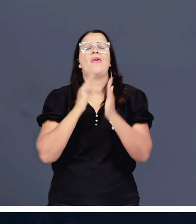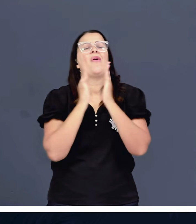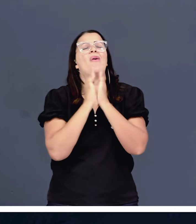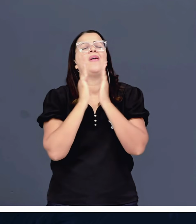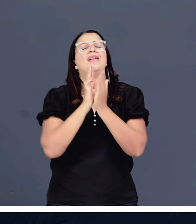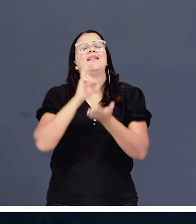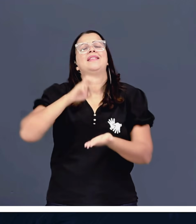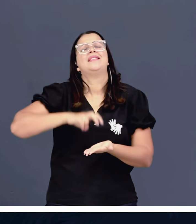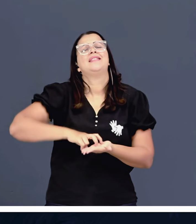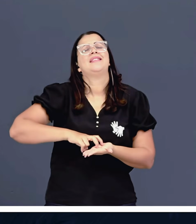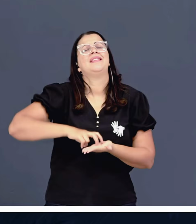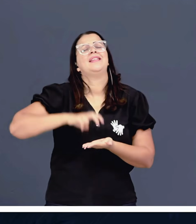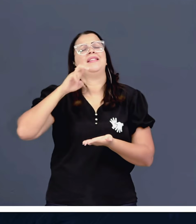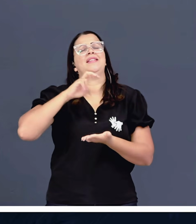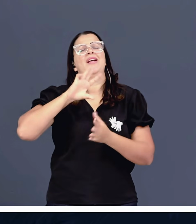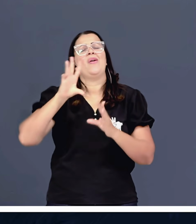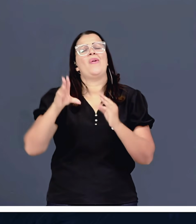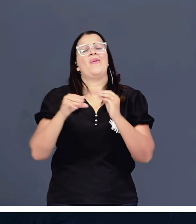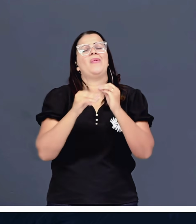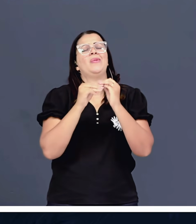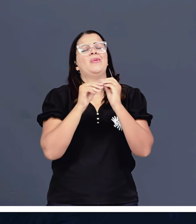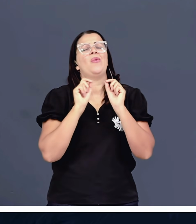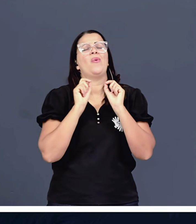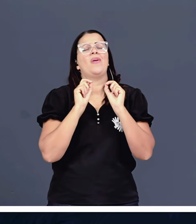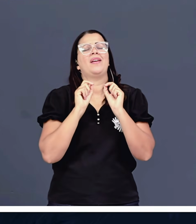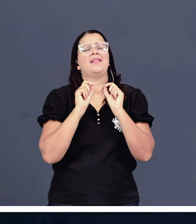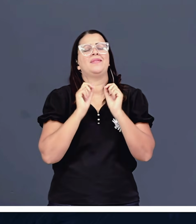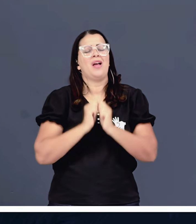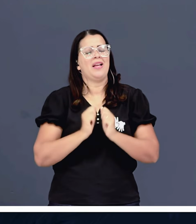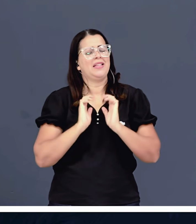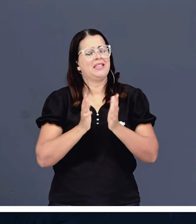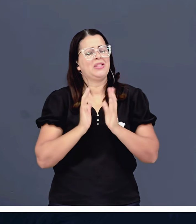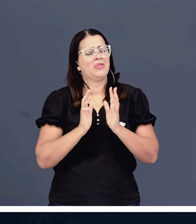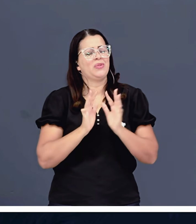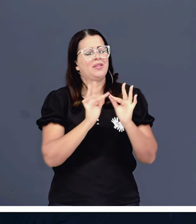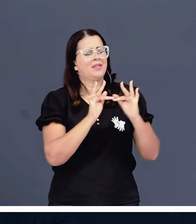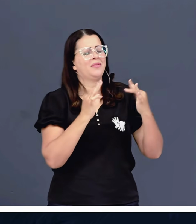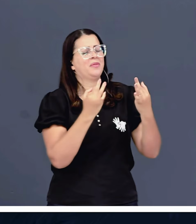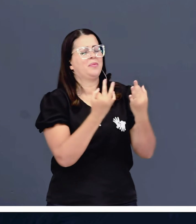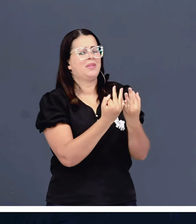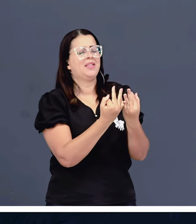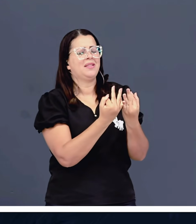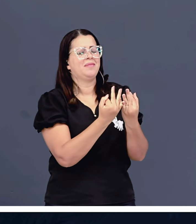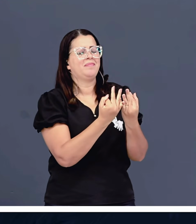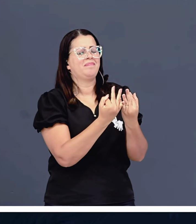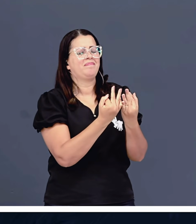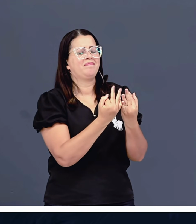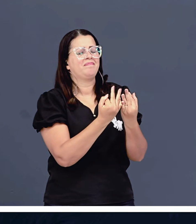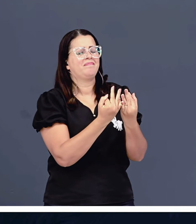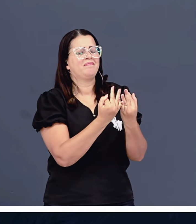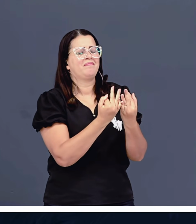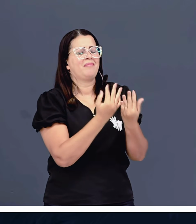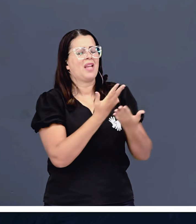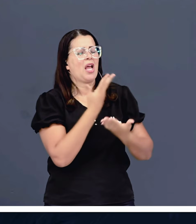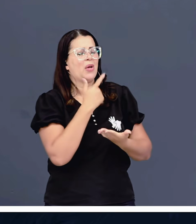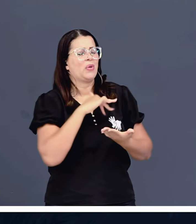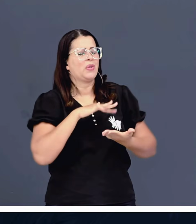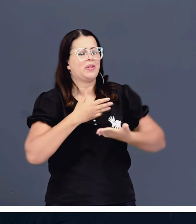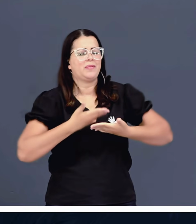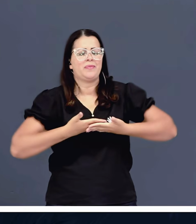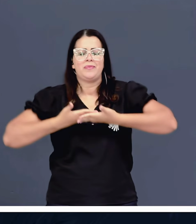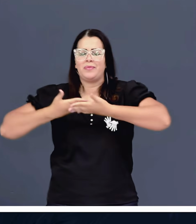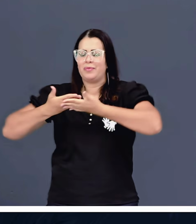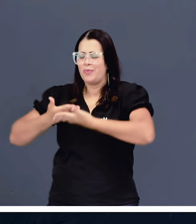nesta manhã é reiterando o gesto dos pais, que colocam o Ravi nas tuas